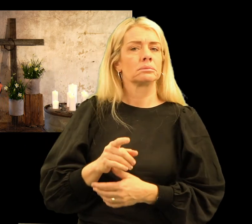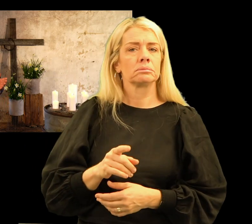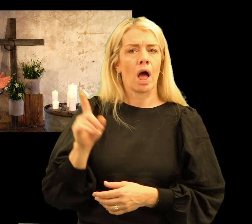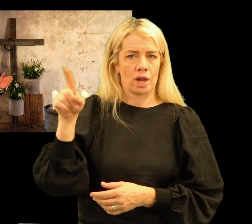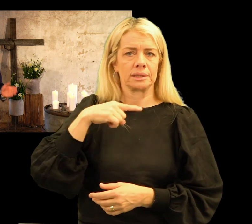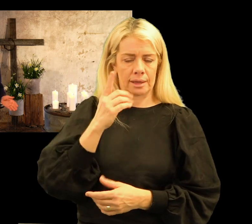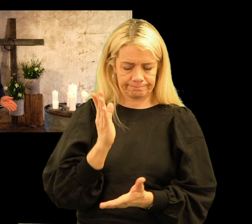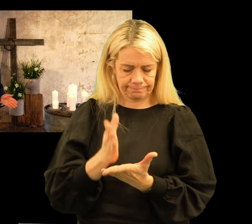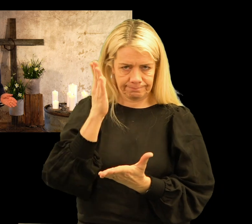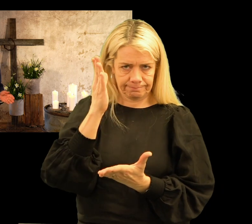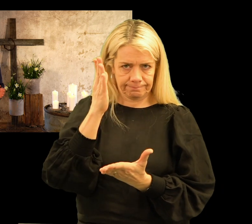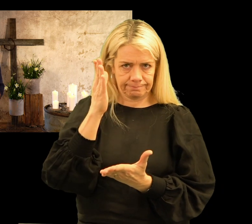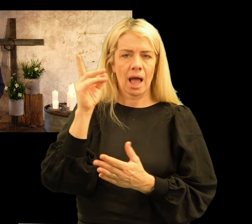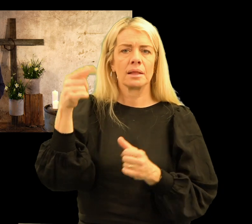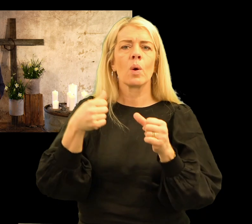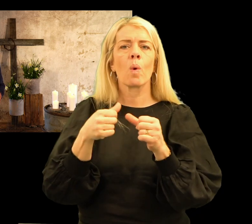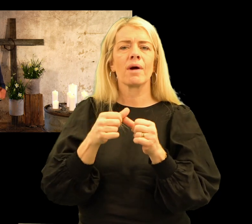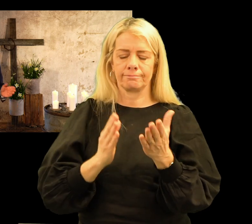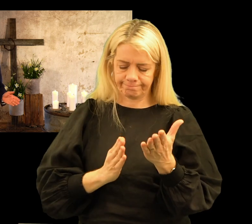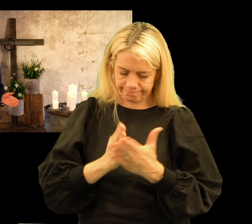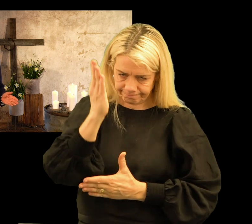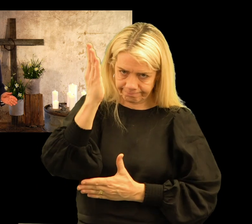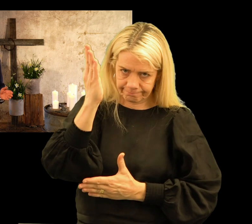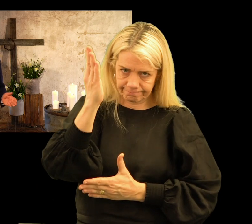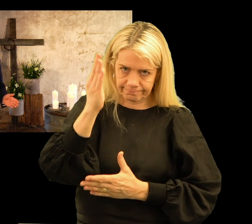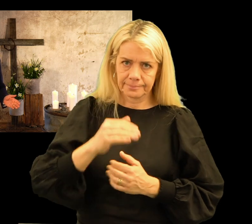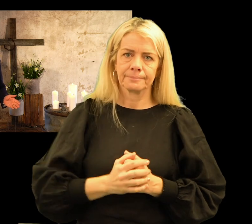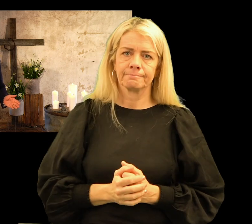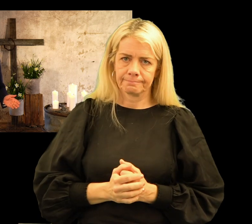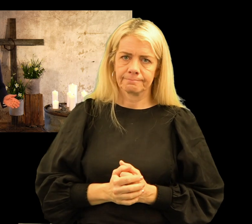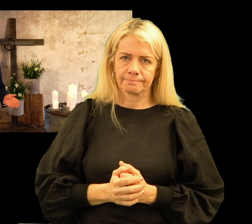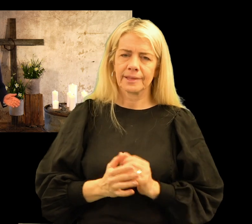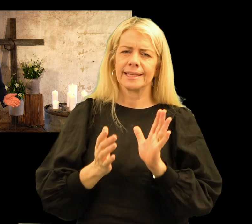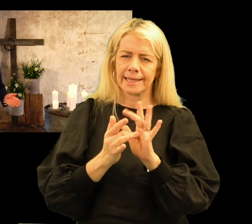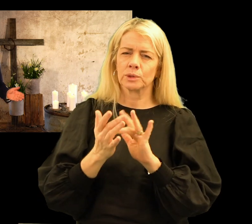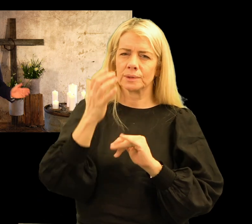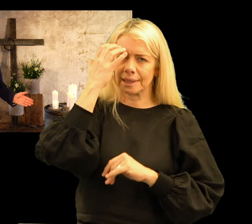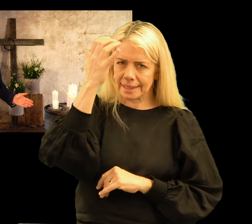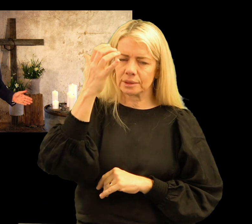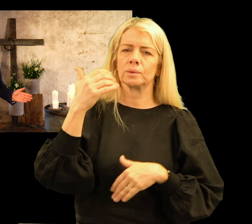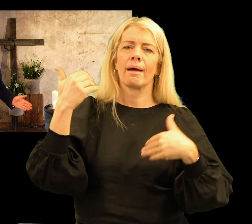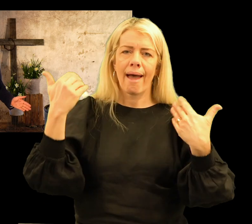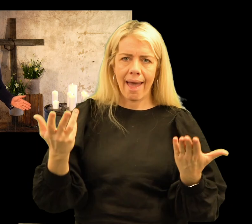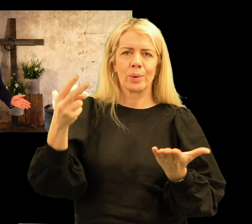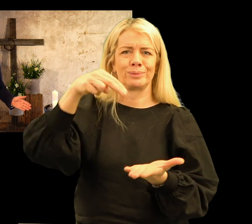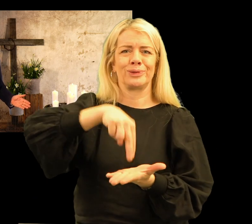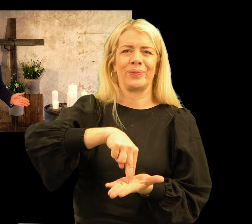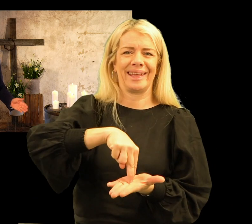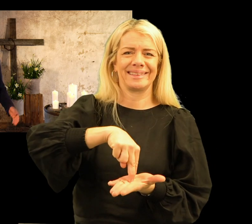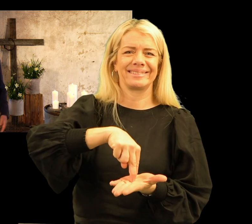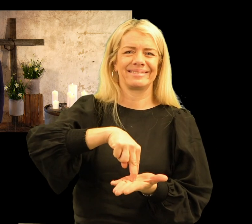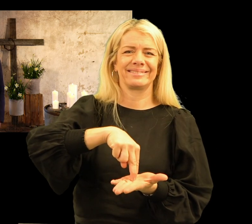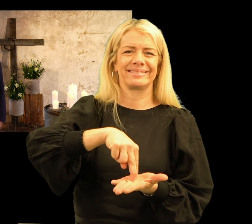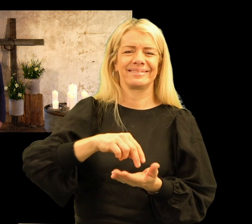sig. Vad han har sagt, det gör han. Vad han har lovat håller han. Jesus Kristus